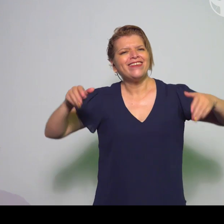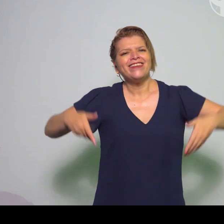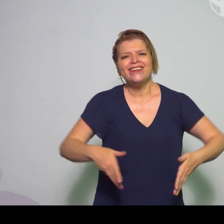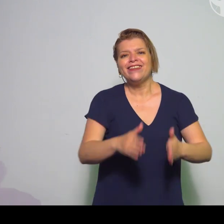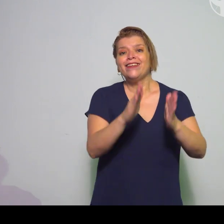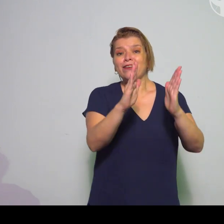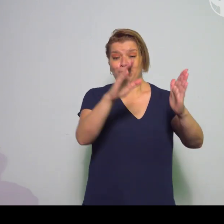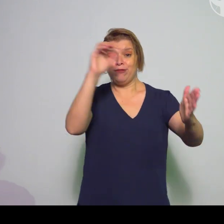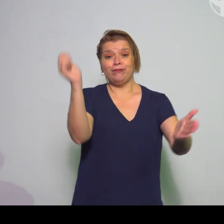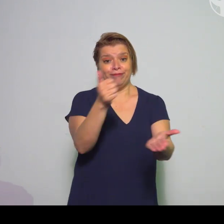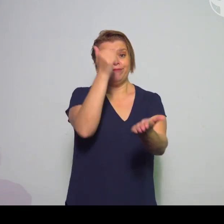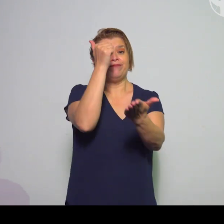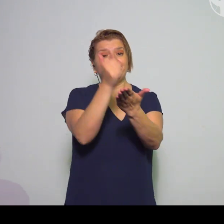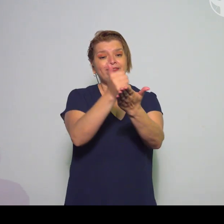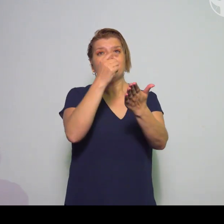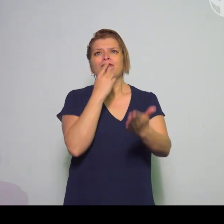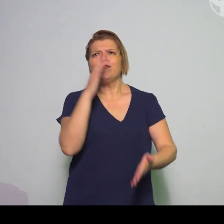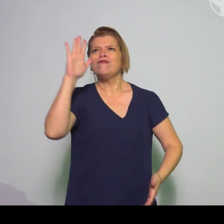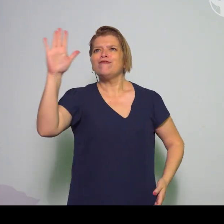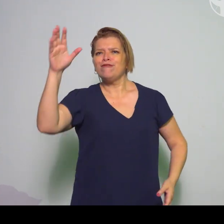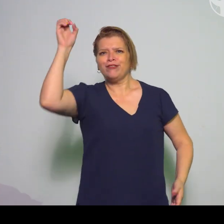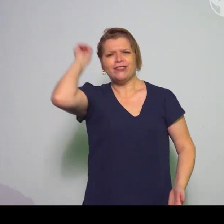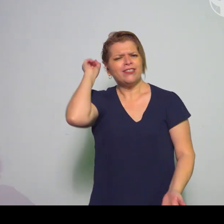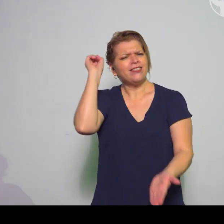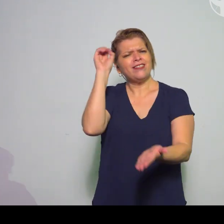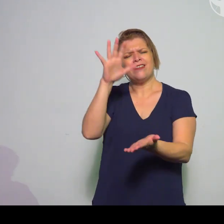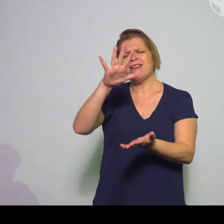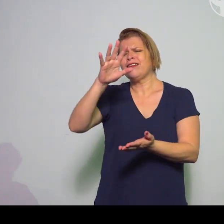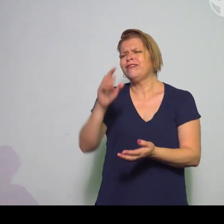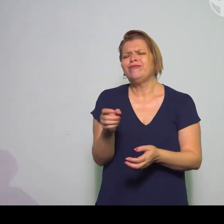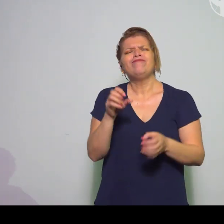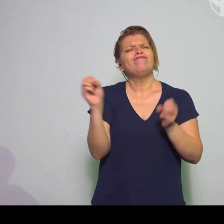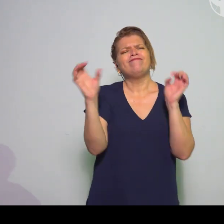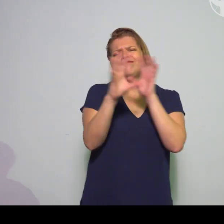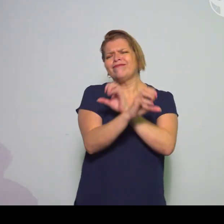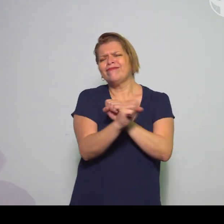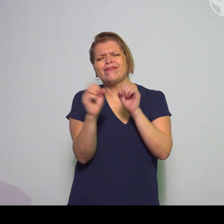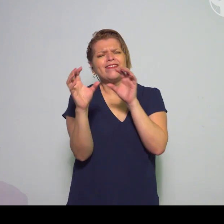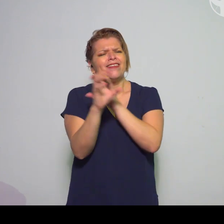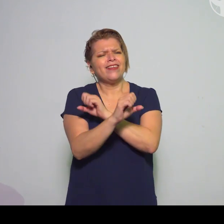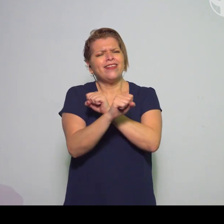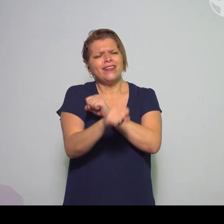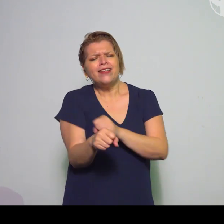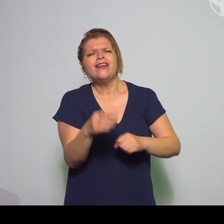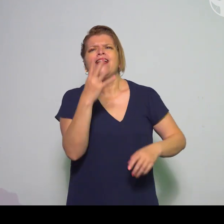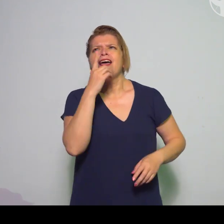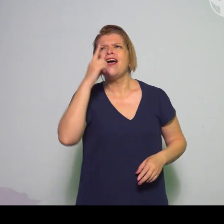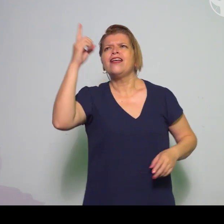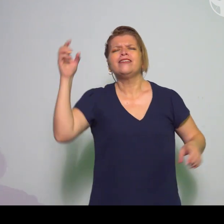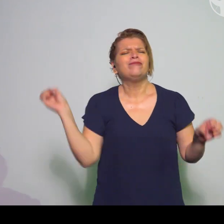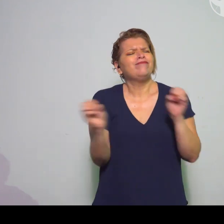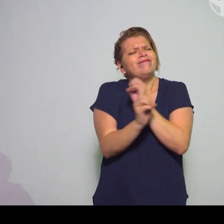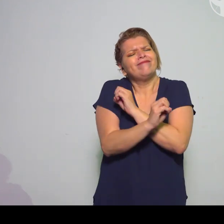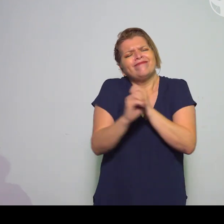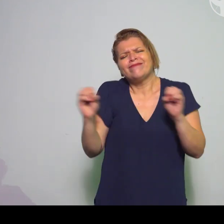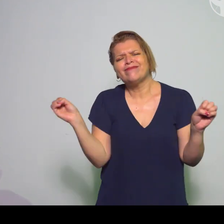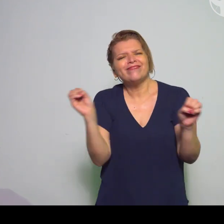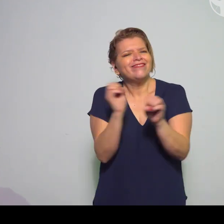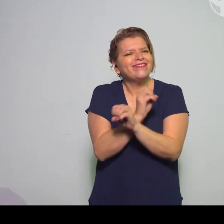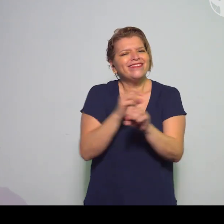abres camino, cumples promesas, luz en tinieblas, mi Dios,